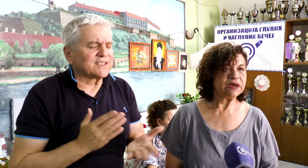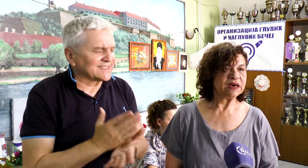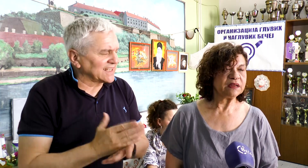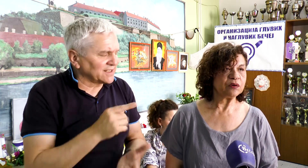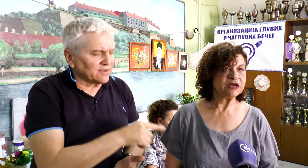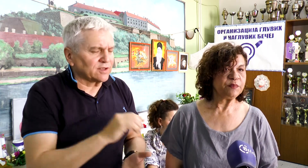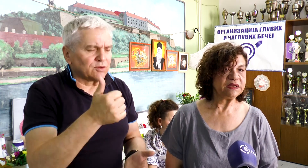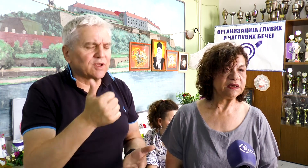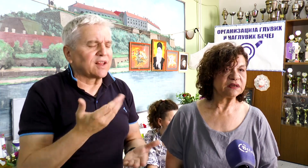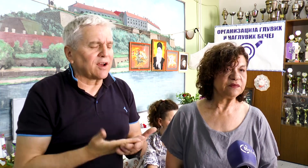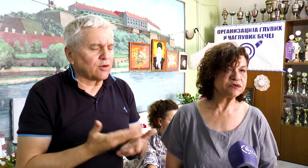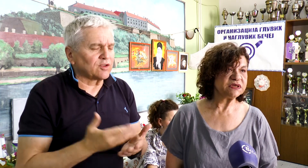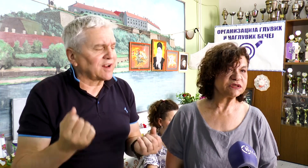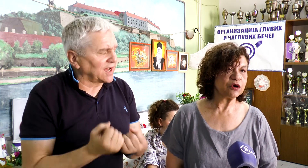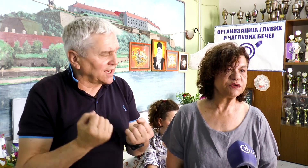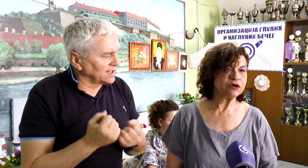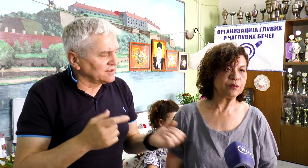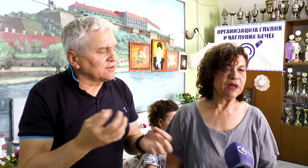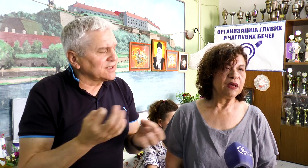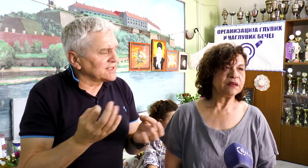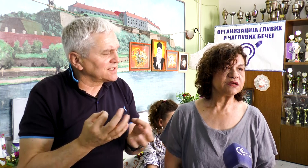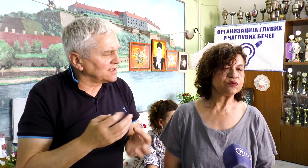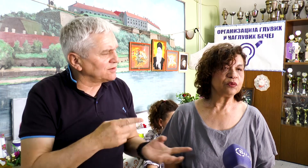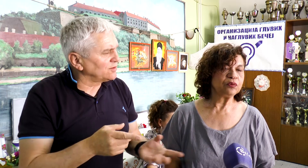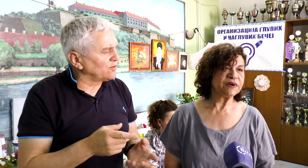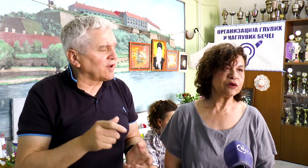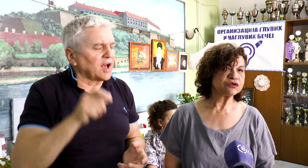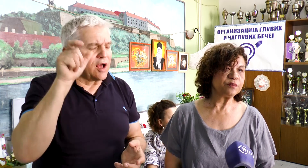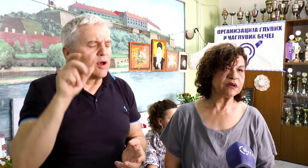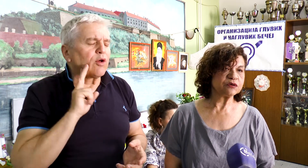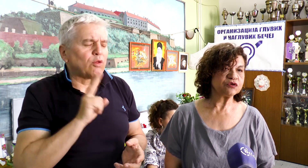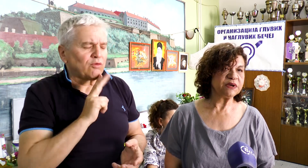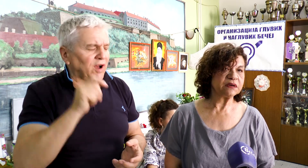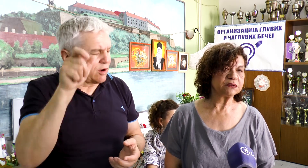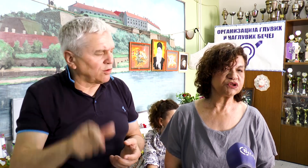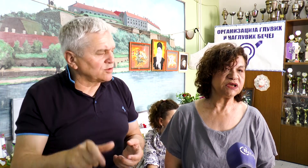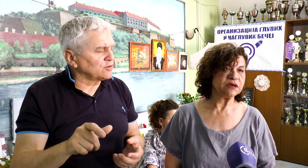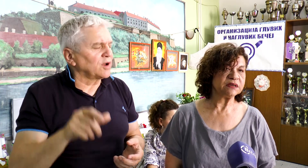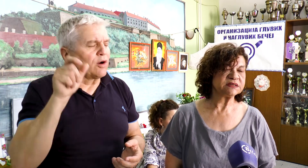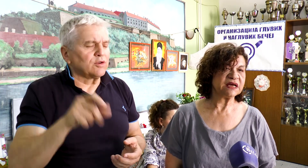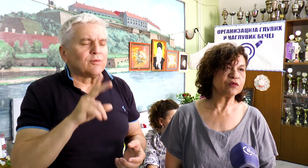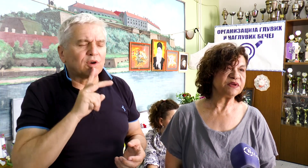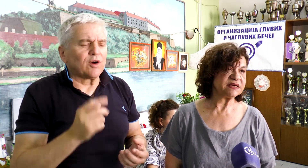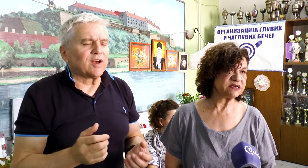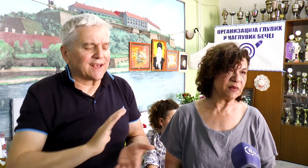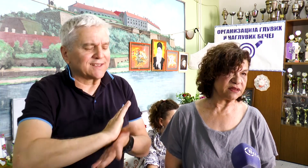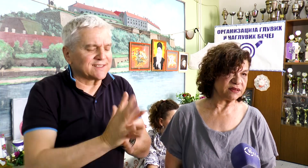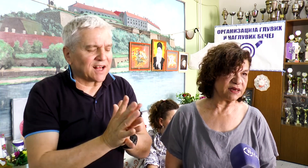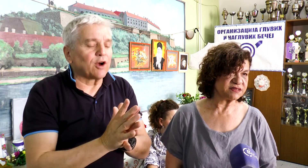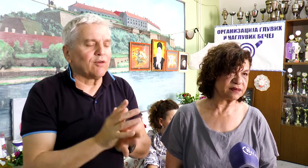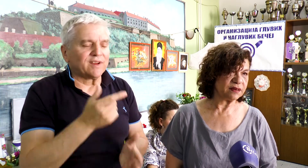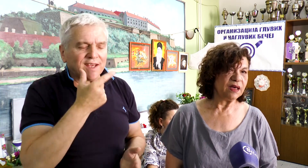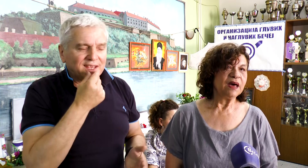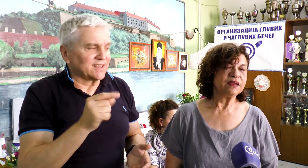To je jedna od najbitnijih aktivnosti s obzirom da su gluve osobe čiji je znakovni jezik